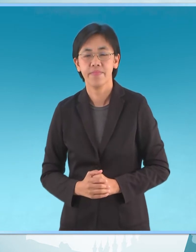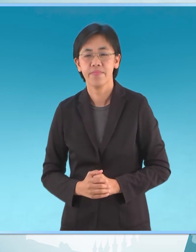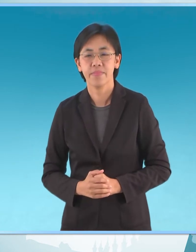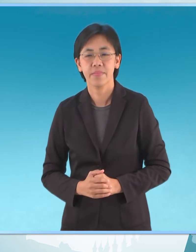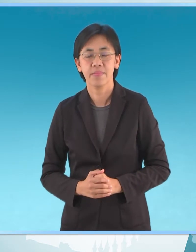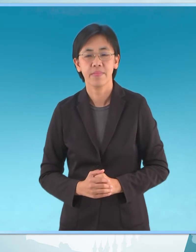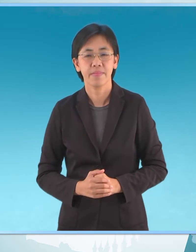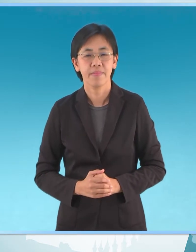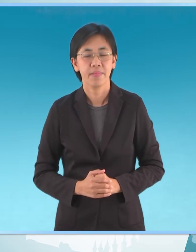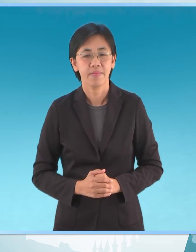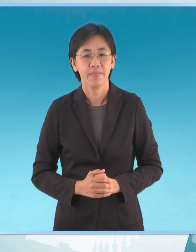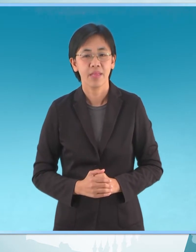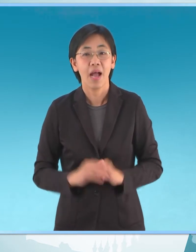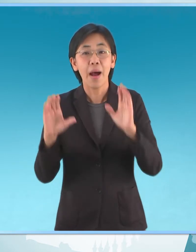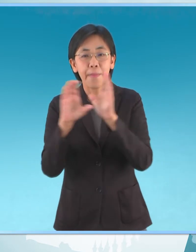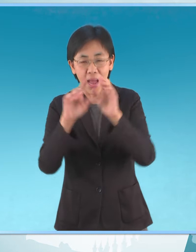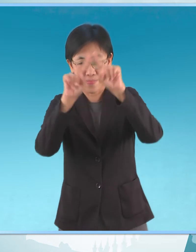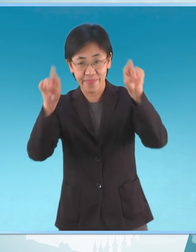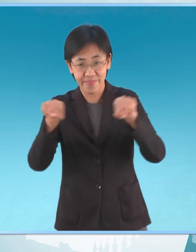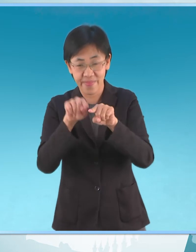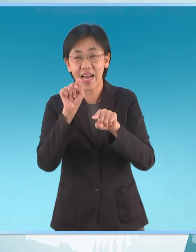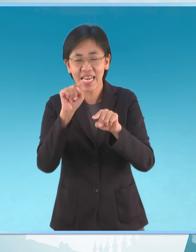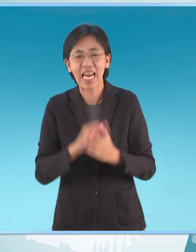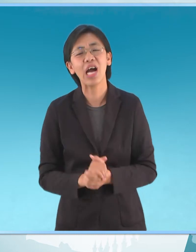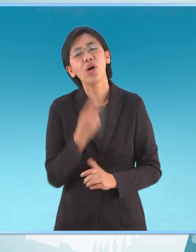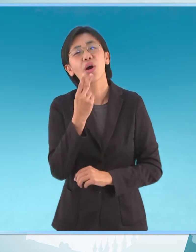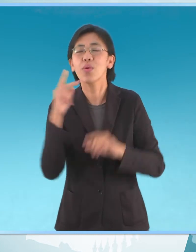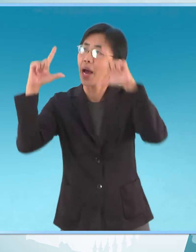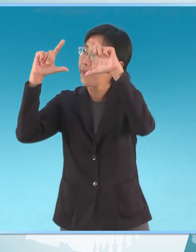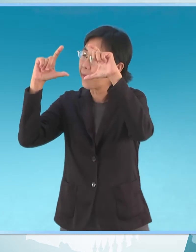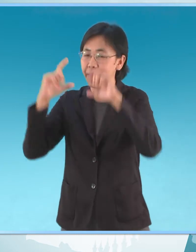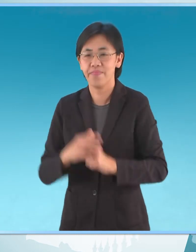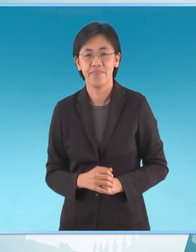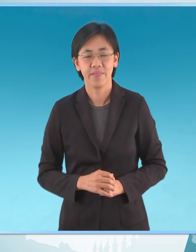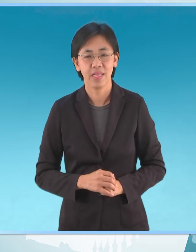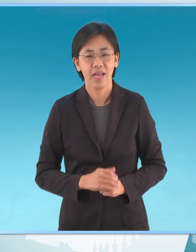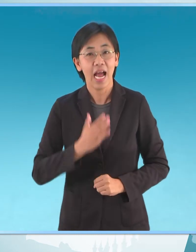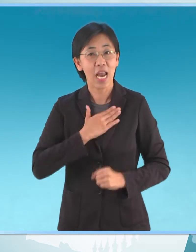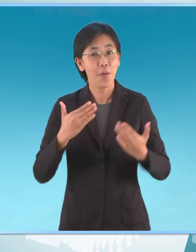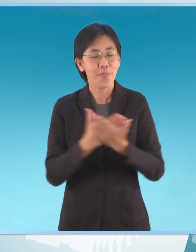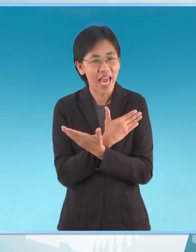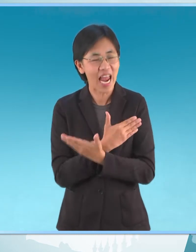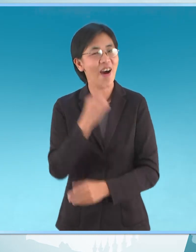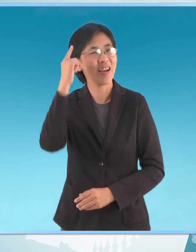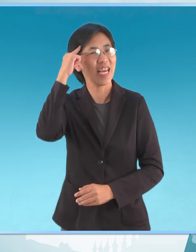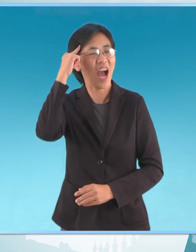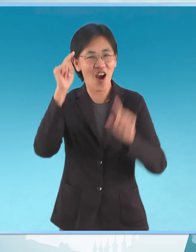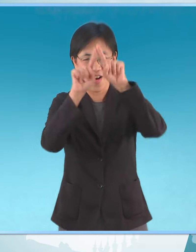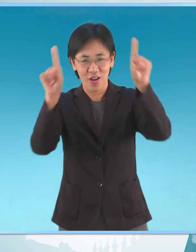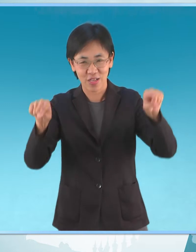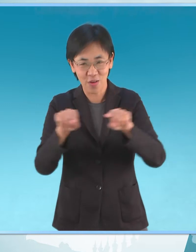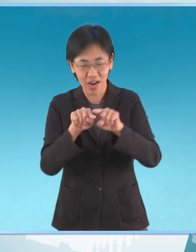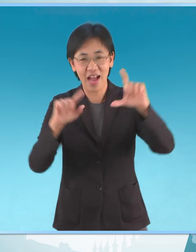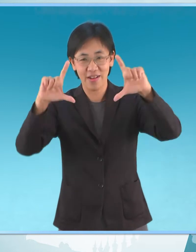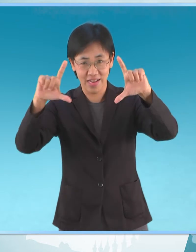ครับภาพที่ได้ก็จะเป็นประมาณนี้นะฮะส่วนใหญ่ก็เราก็จะถ่ายกันอย่างนี้ทีนี้เราลองใช้ทฤษฎีจุดตัด9ช่องดู